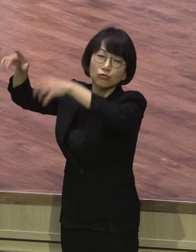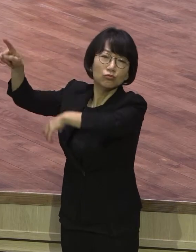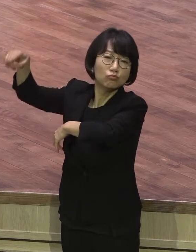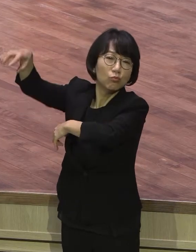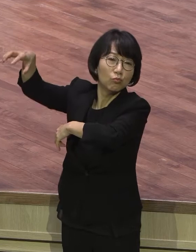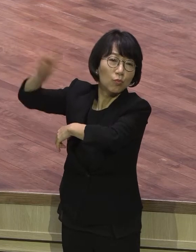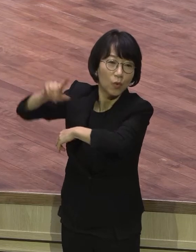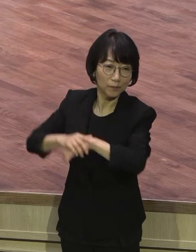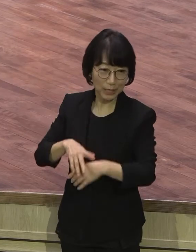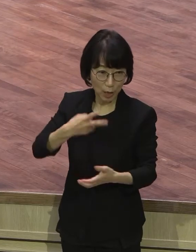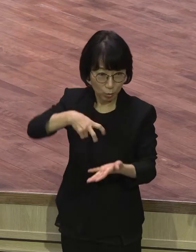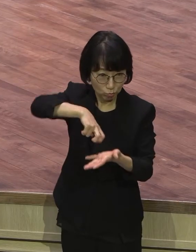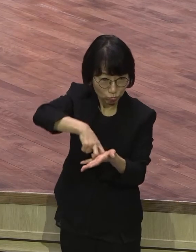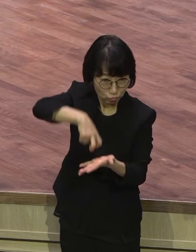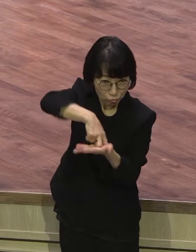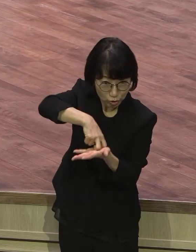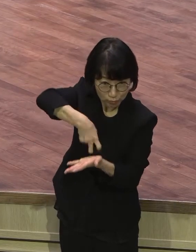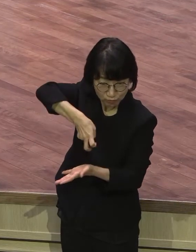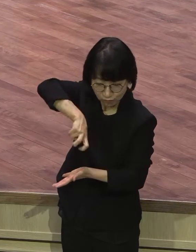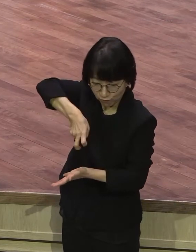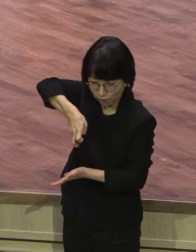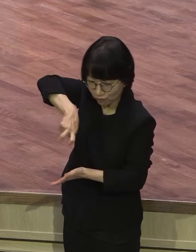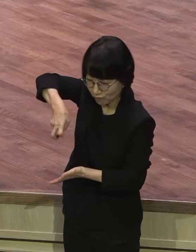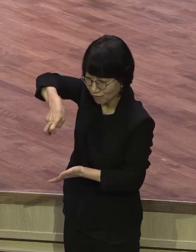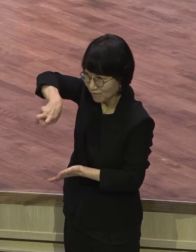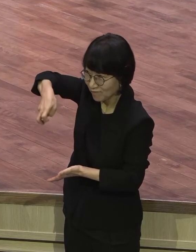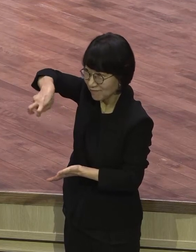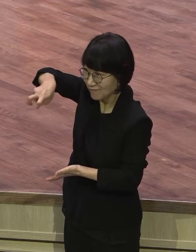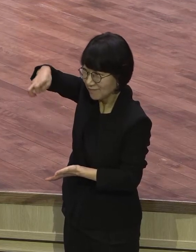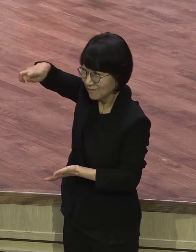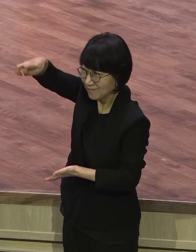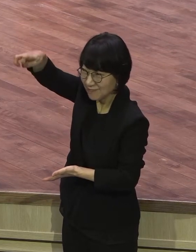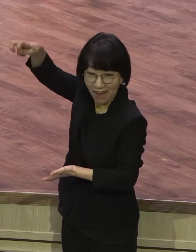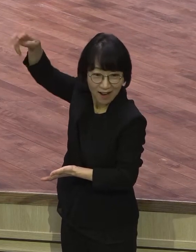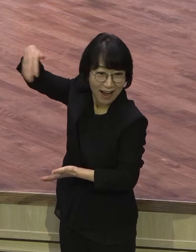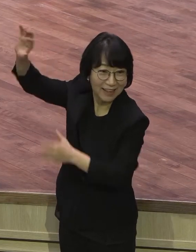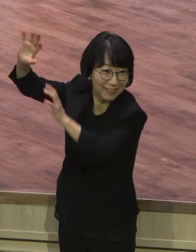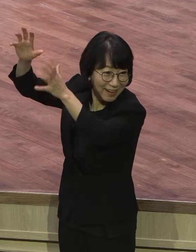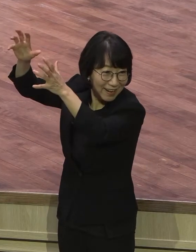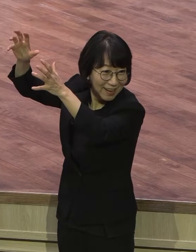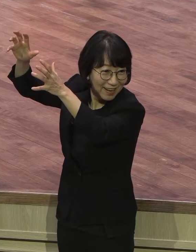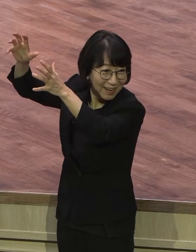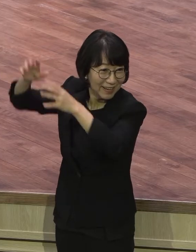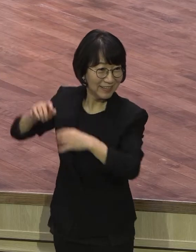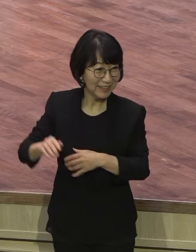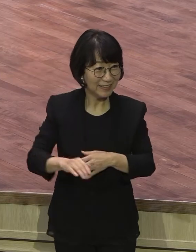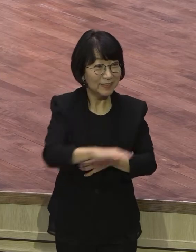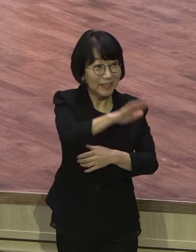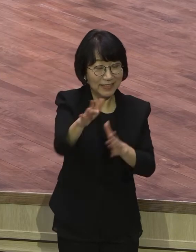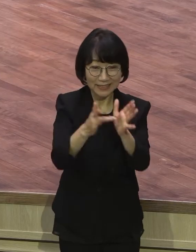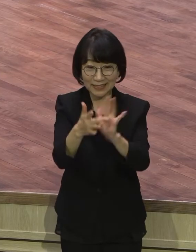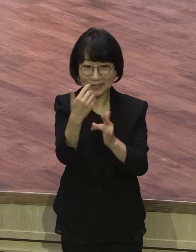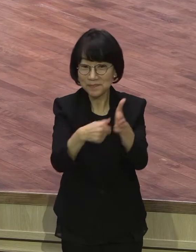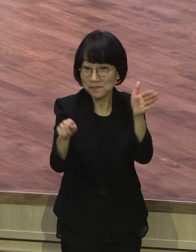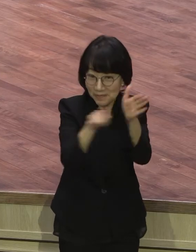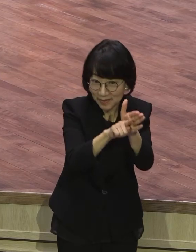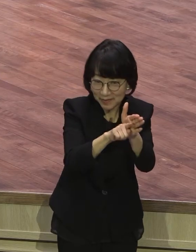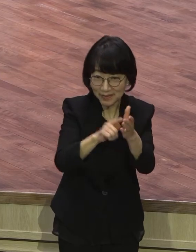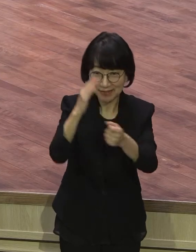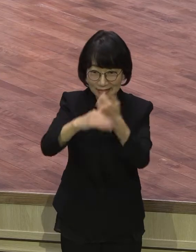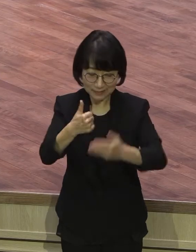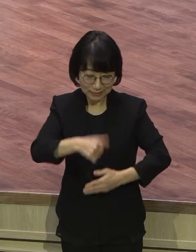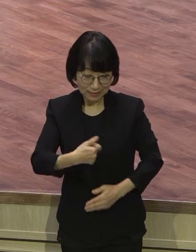전진하는 나라다라는 그런 말이 있습니다. 우리가 예수 그리스도를 믿음으로 하나님 자녀 되는 순간부터 이제